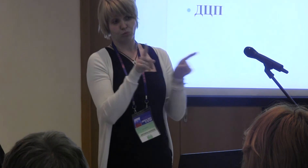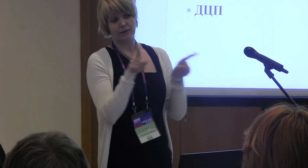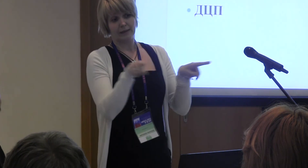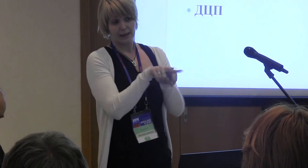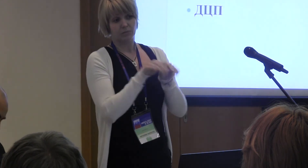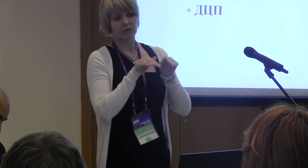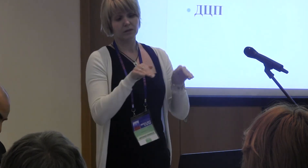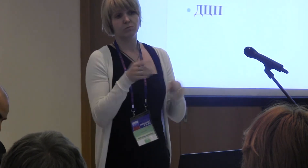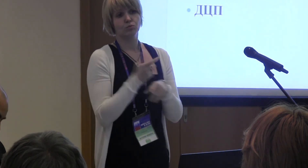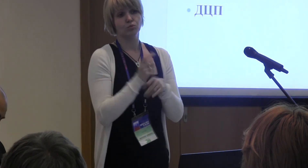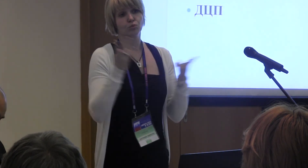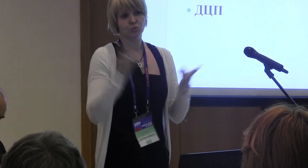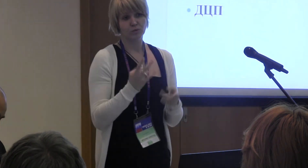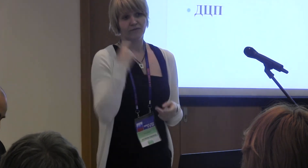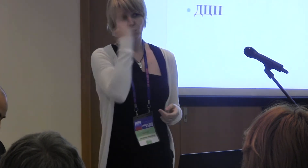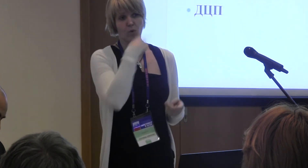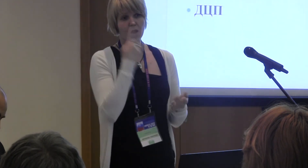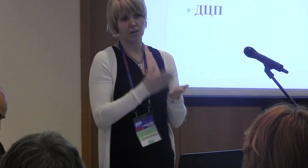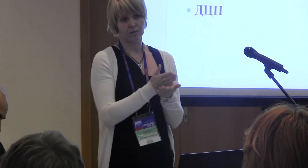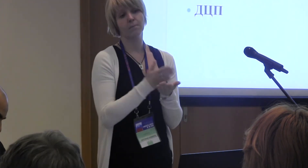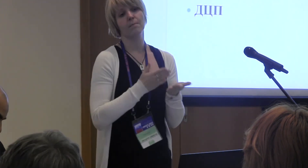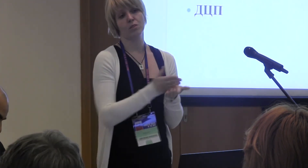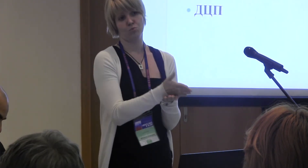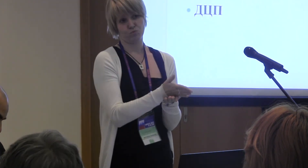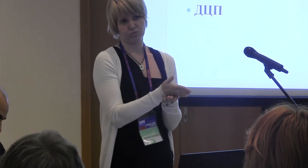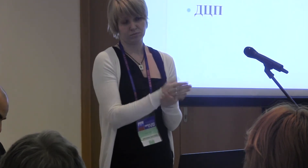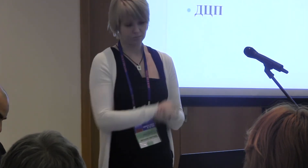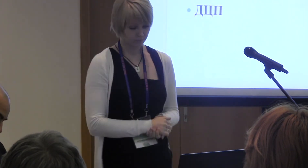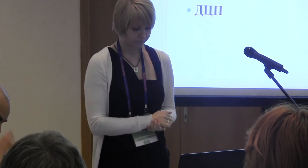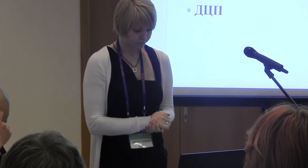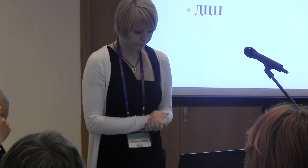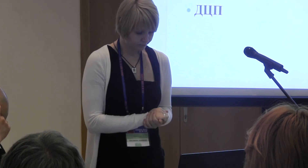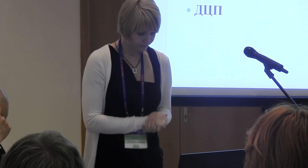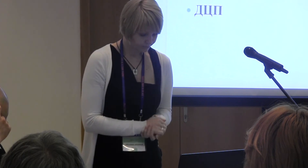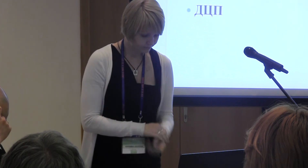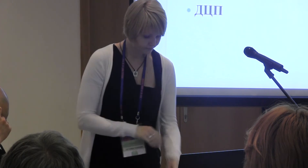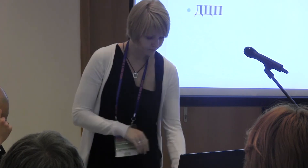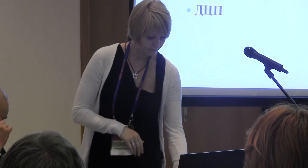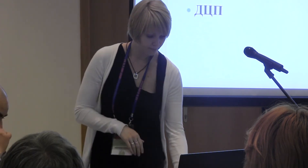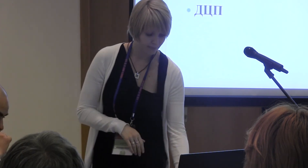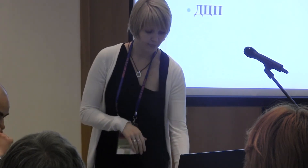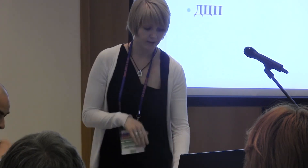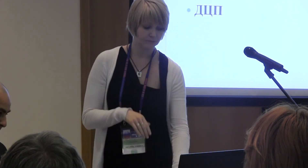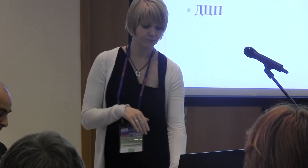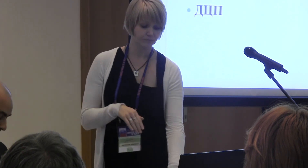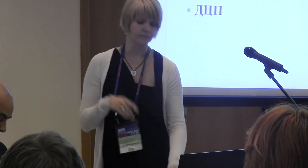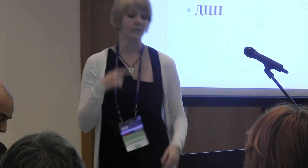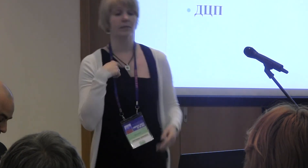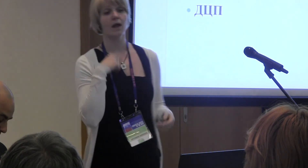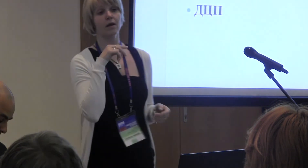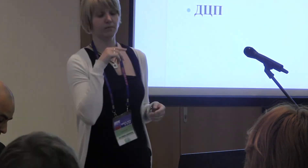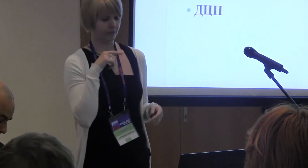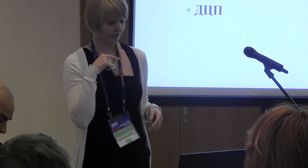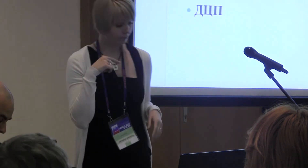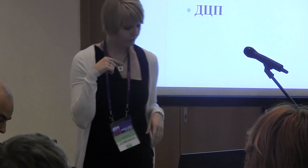аутизмом, с детским церебральным параличом. И у каждого индивидуальная